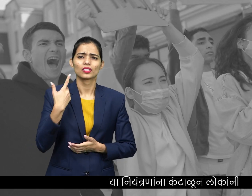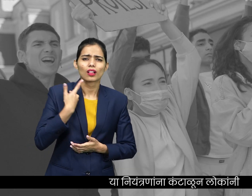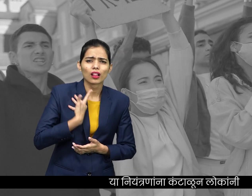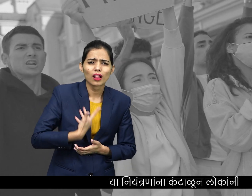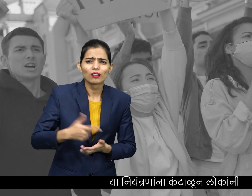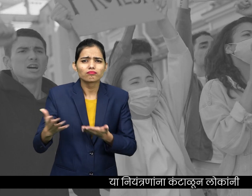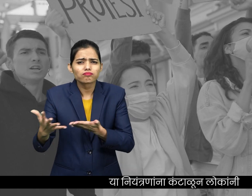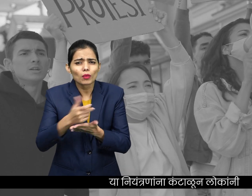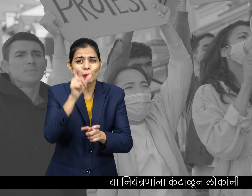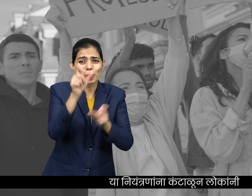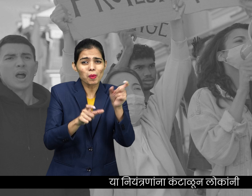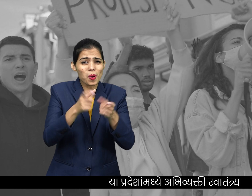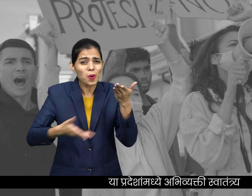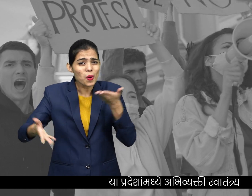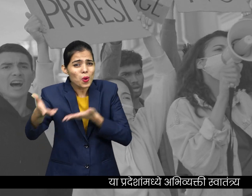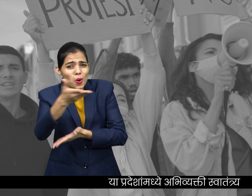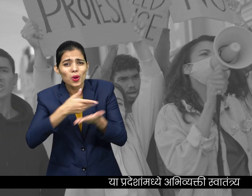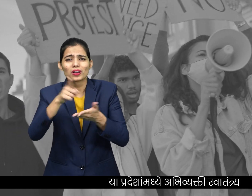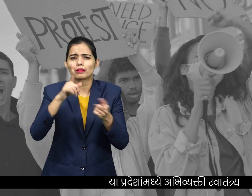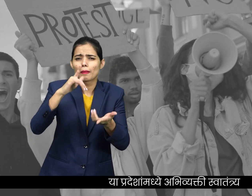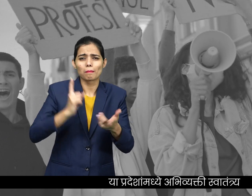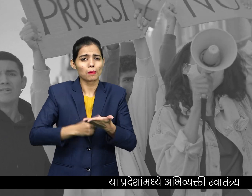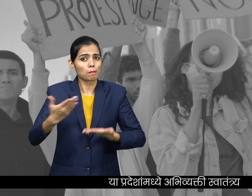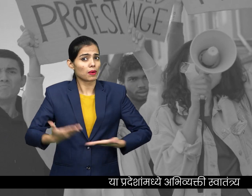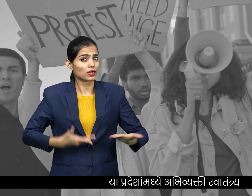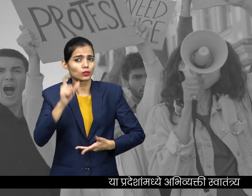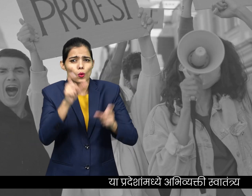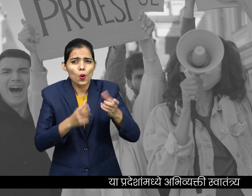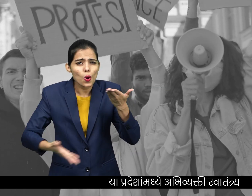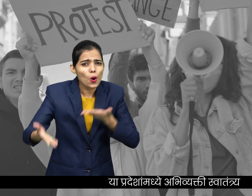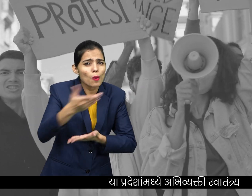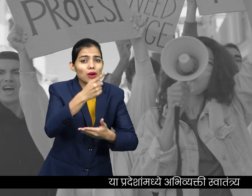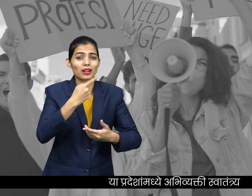या निर्णयांना कंटाळून लोकांनी या प्रदेशामध्ये अभिव्यक्ती स्वातंत्र्य